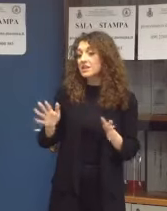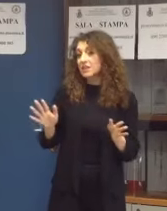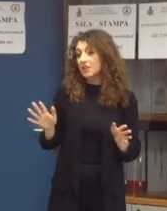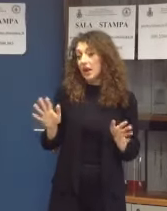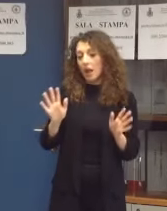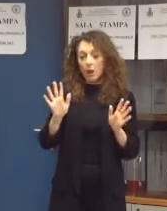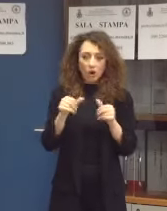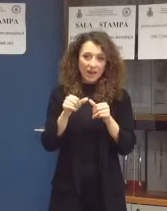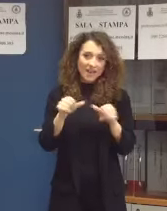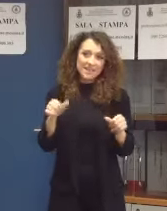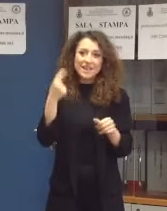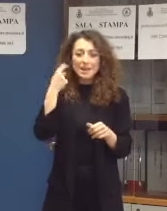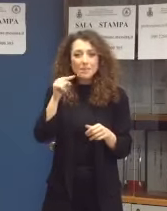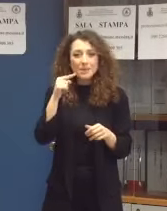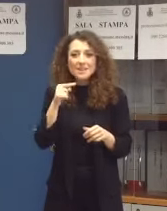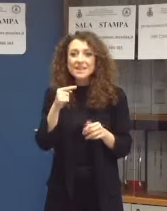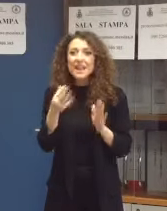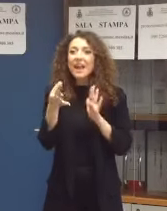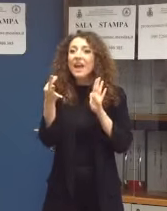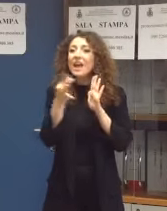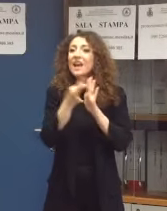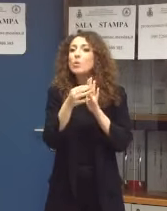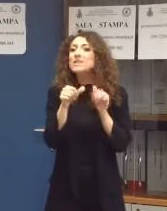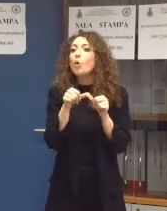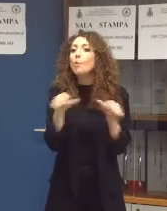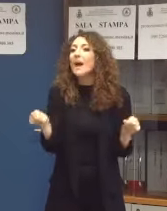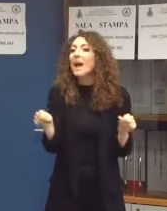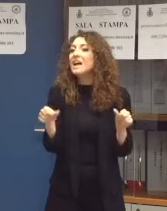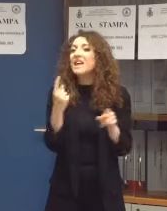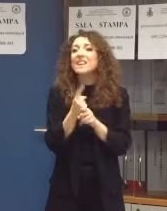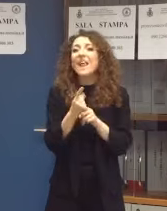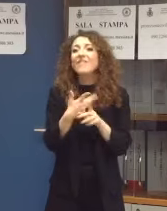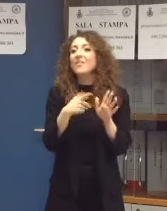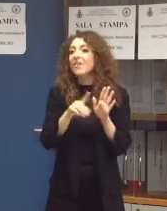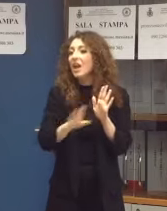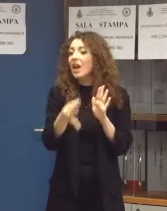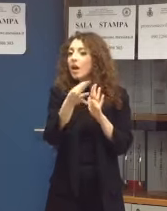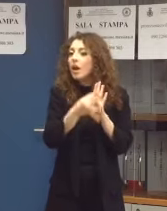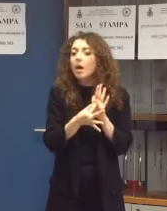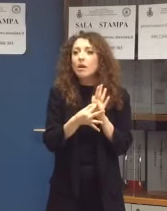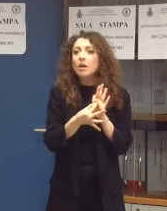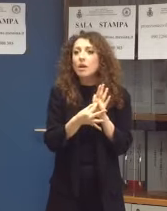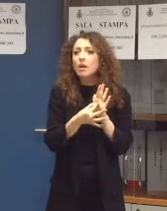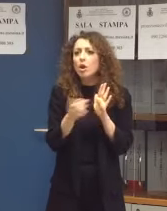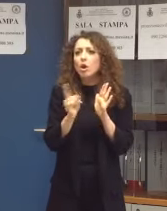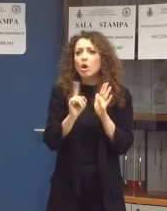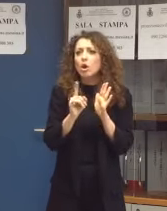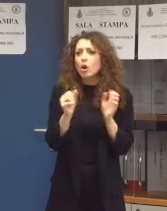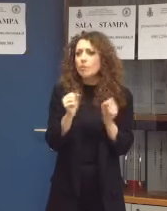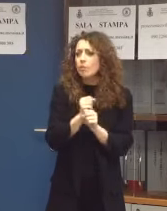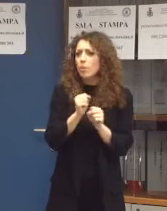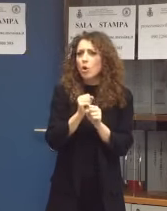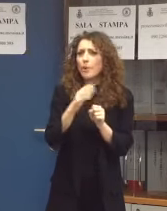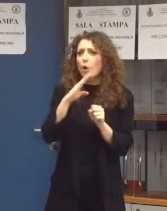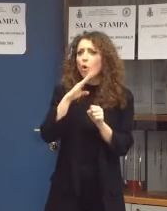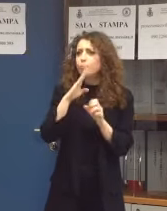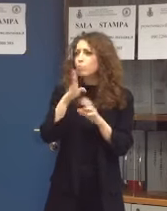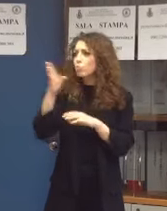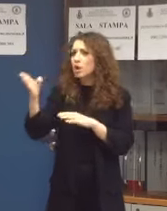un requisito essenziale per poter utilizzare la carta, che deve essere utilizzata qua. Dico, non sono ammessi gli spostamenti da un comune